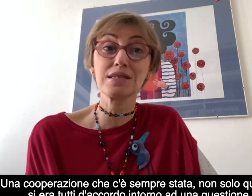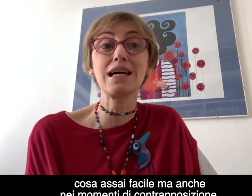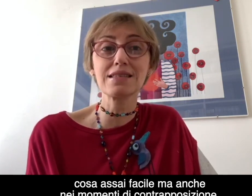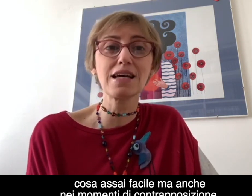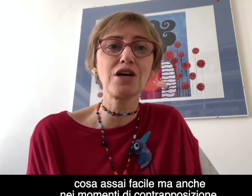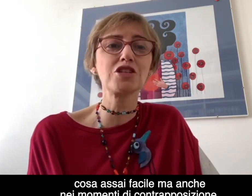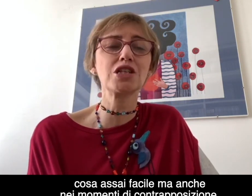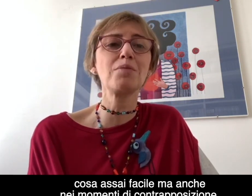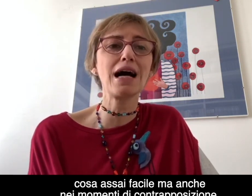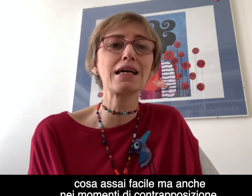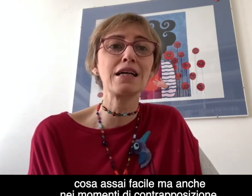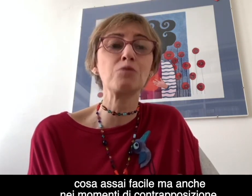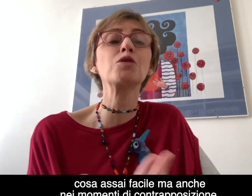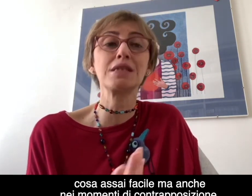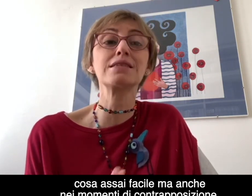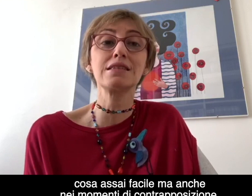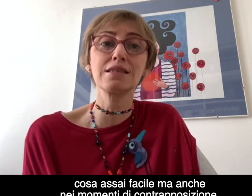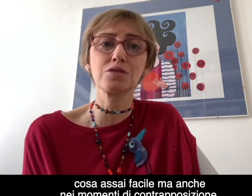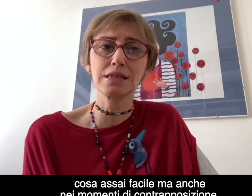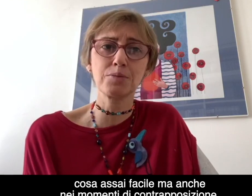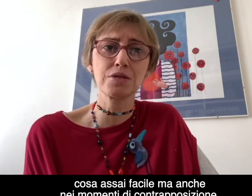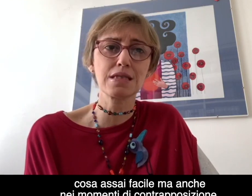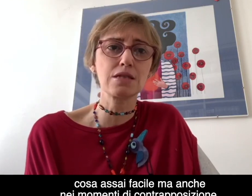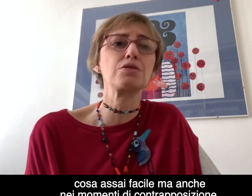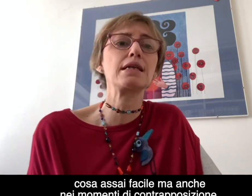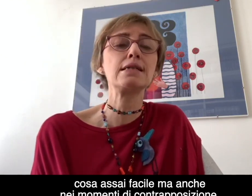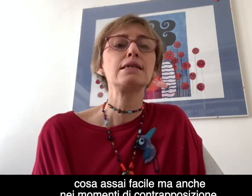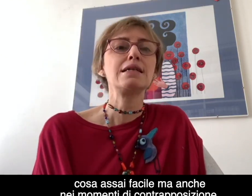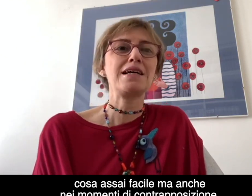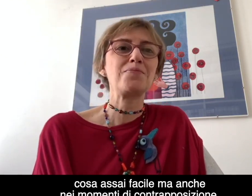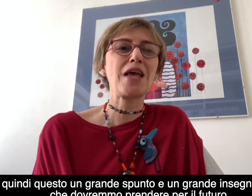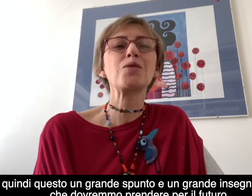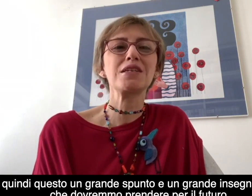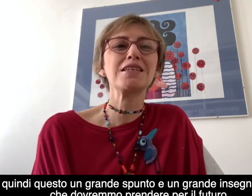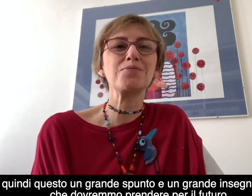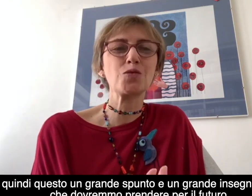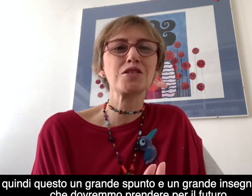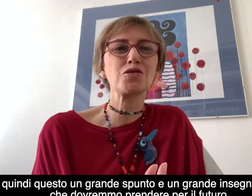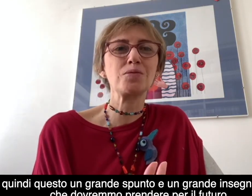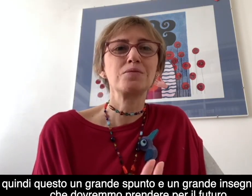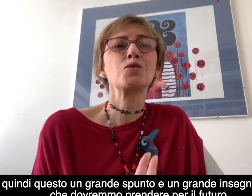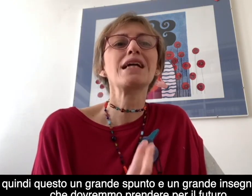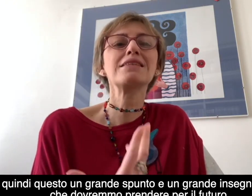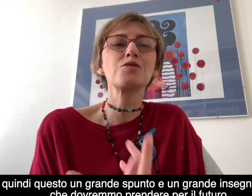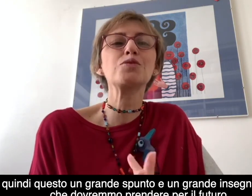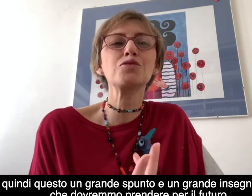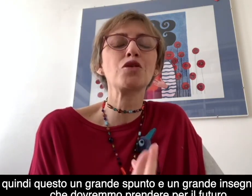assai facile ma anche nei momenti di contrapposizione e quindi questo un grande spunto è un